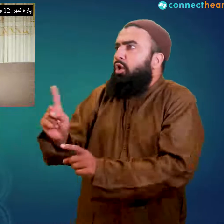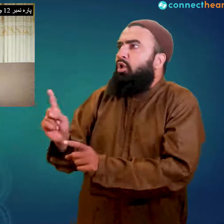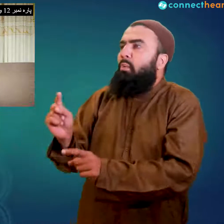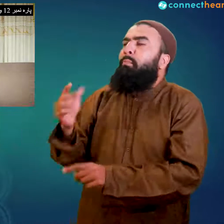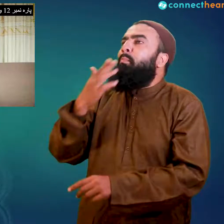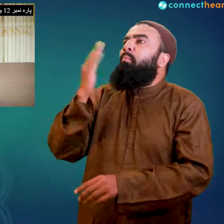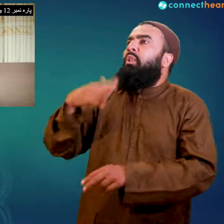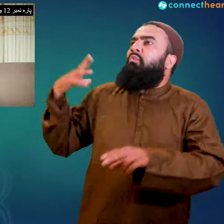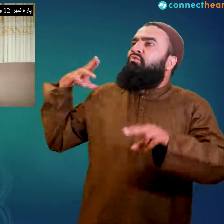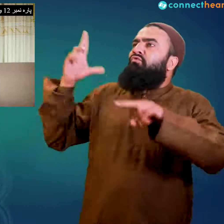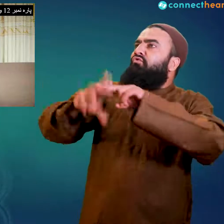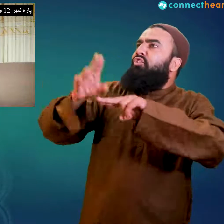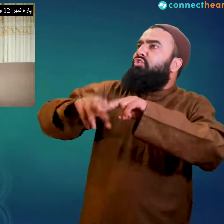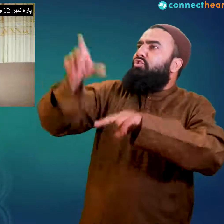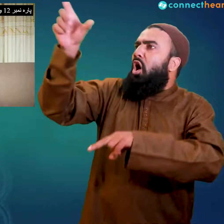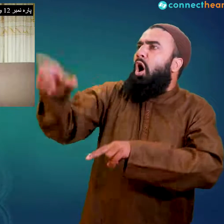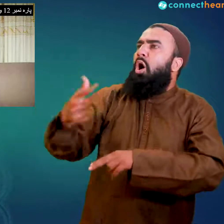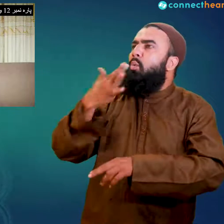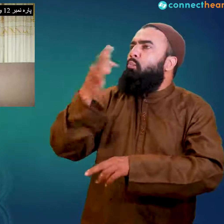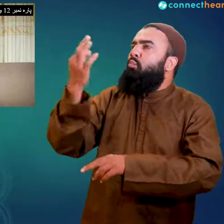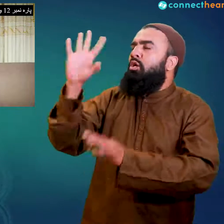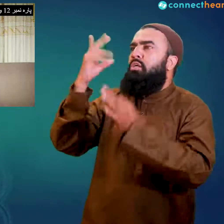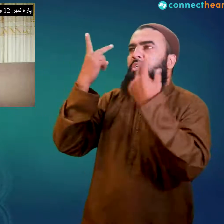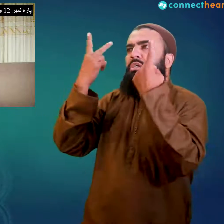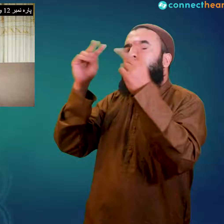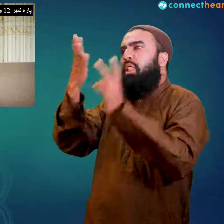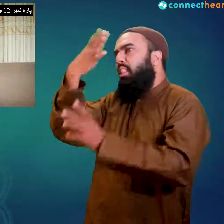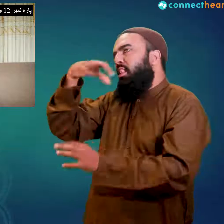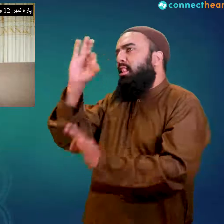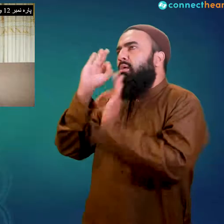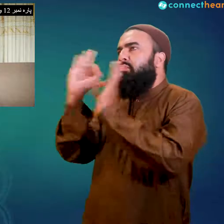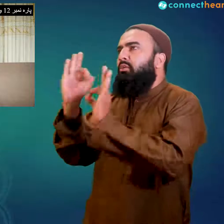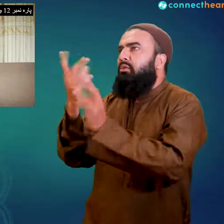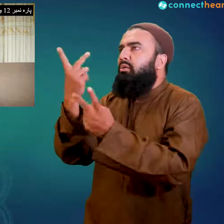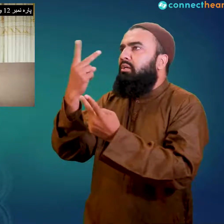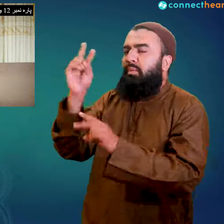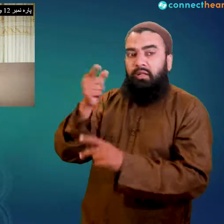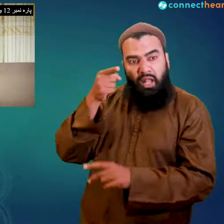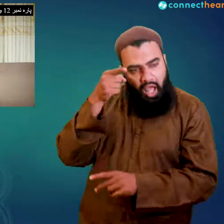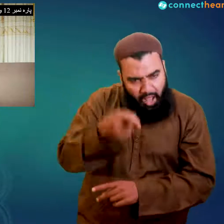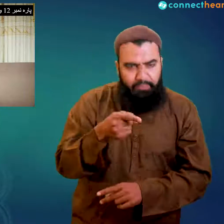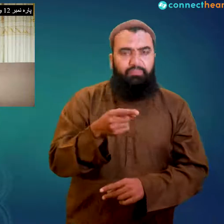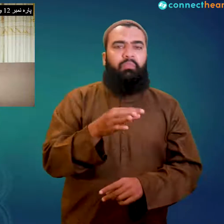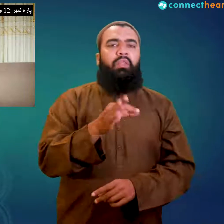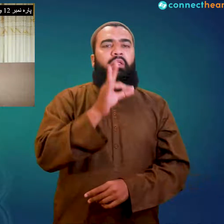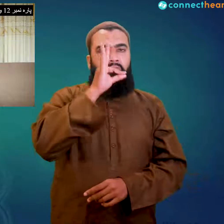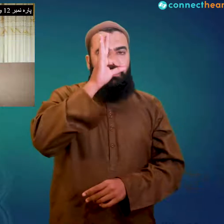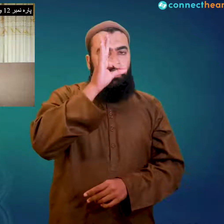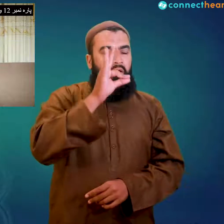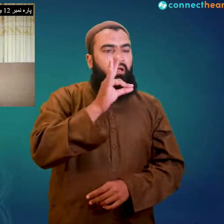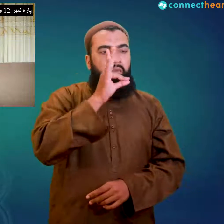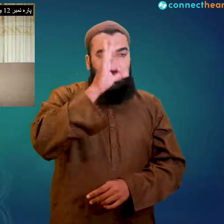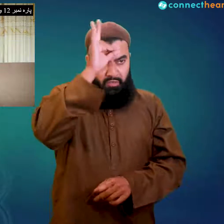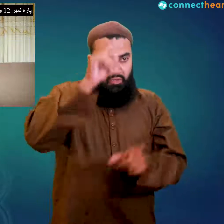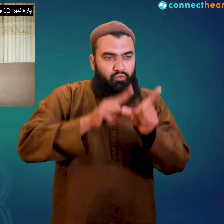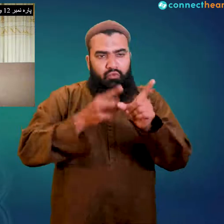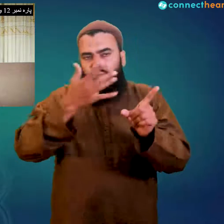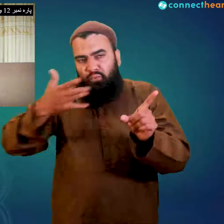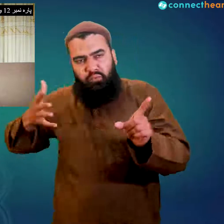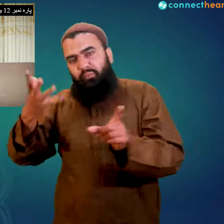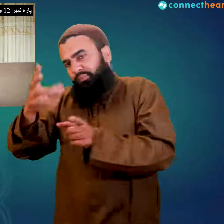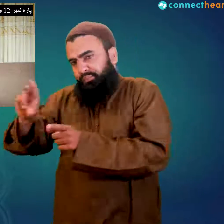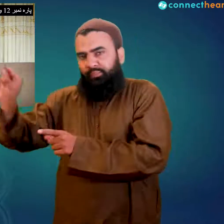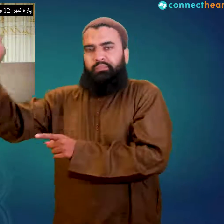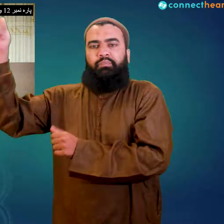سامنے ذکر کیا، تو یوسف علیہ السلام نے انہیں اس خواب کی تعبیر بتائی۔ ان میں سے ایک رہا ہو کر بادشاہ کے پاس جانے